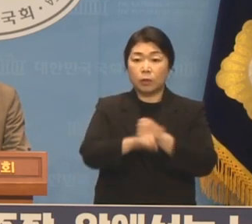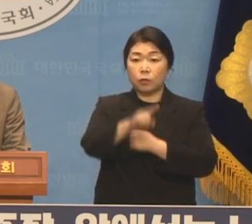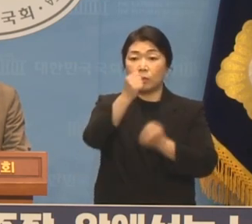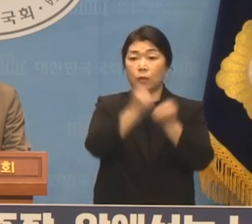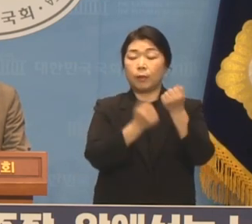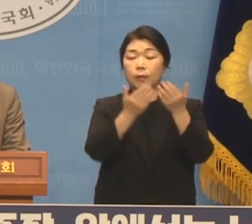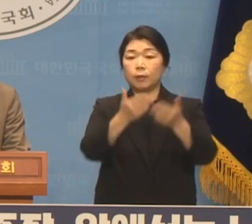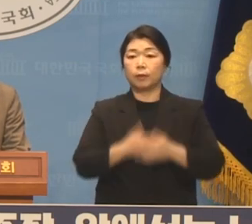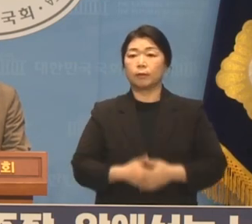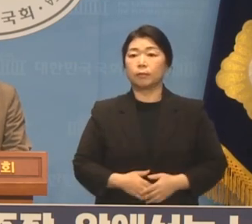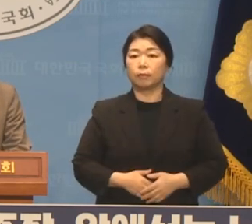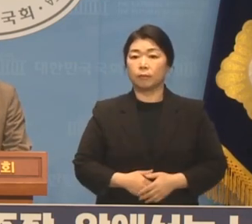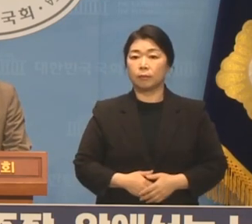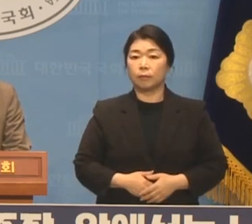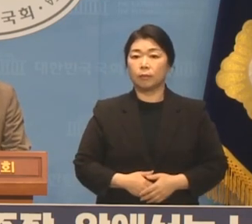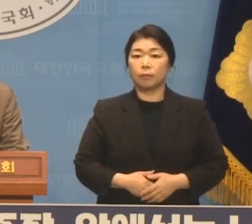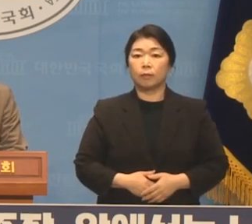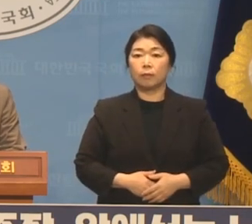설명드리도록 하겠습니다.